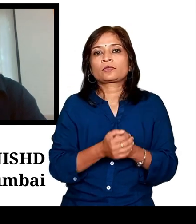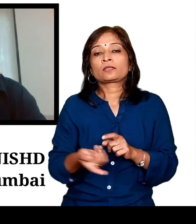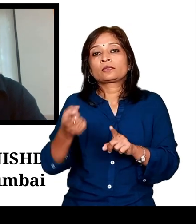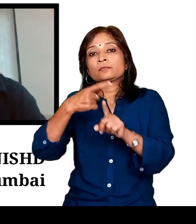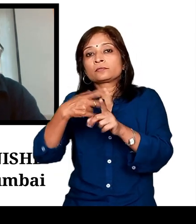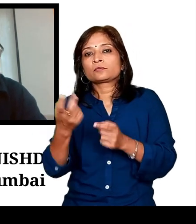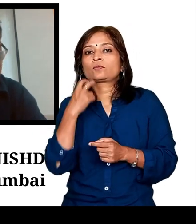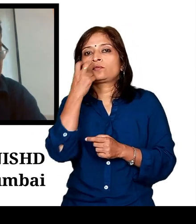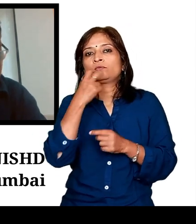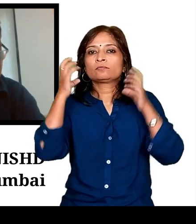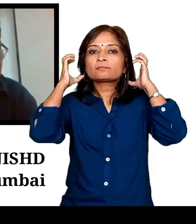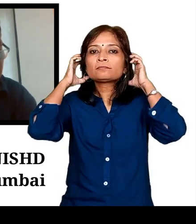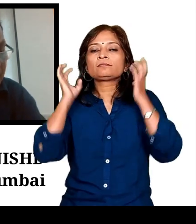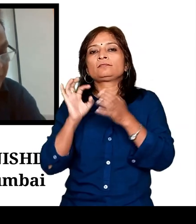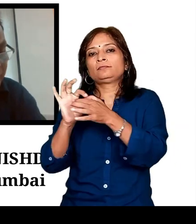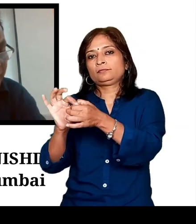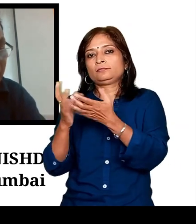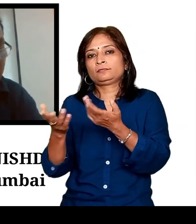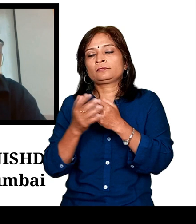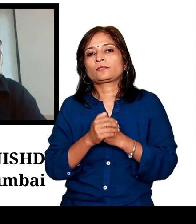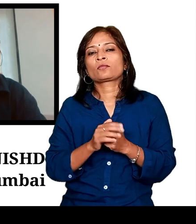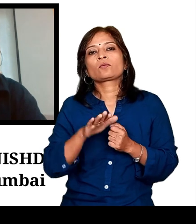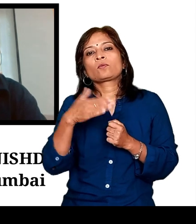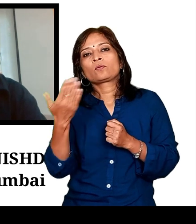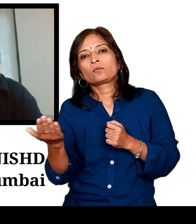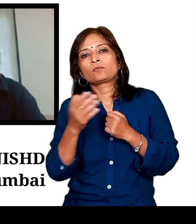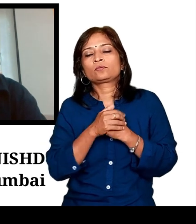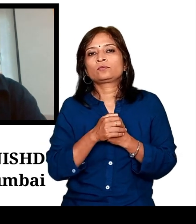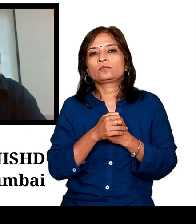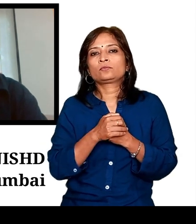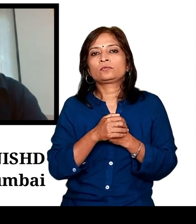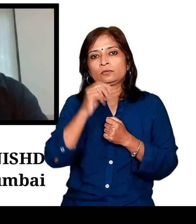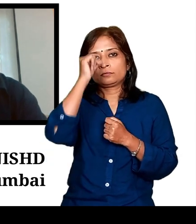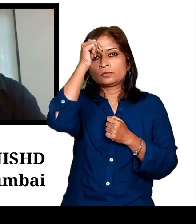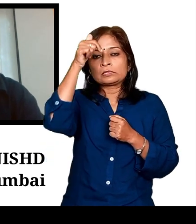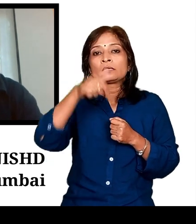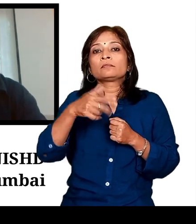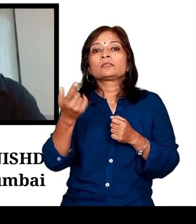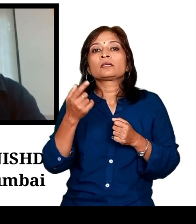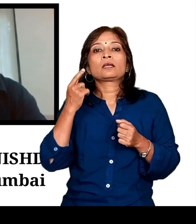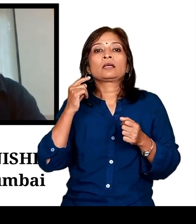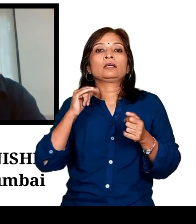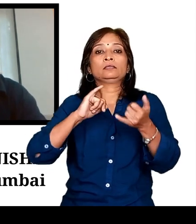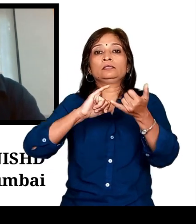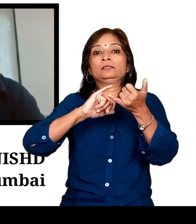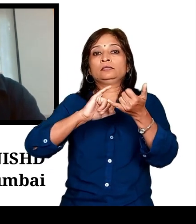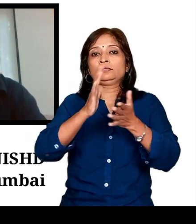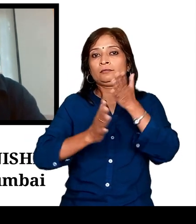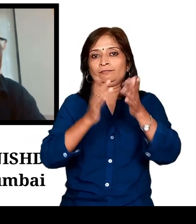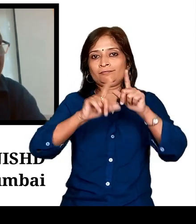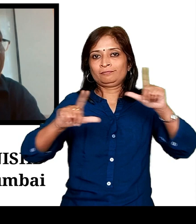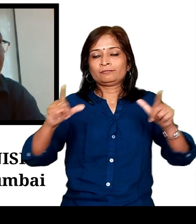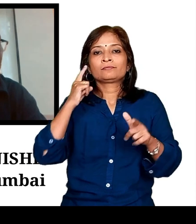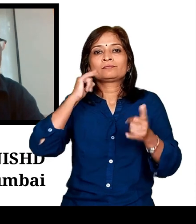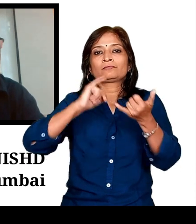as audiology. Then we have in Indian Sign Language program also. जी. That